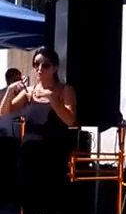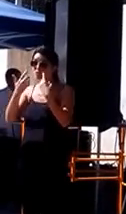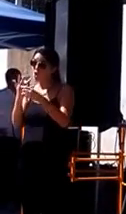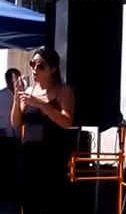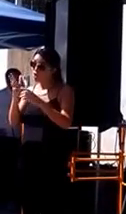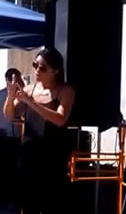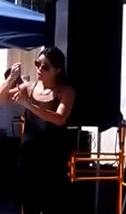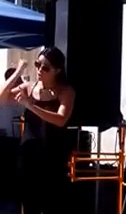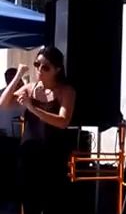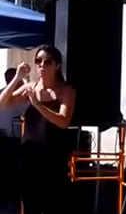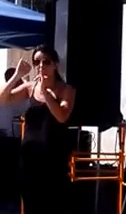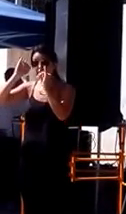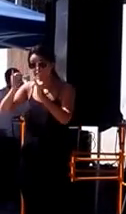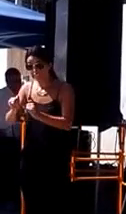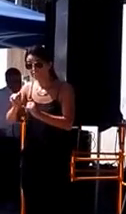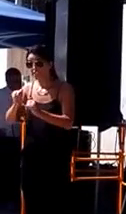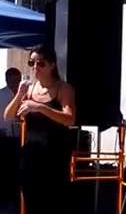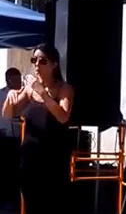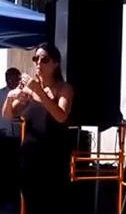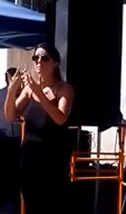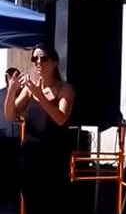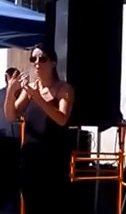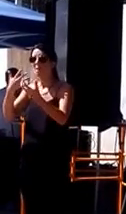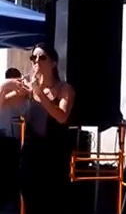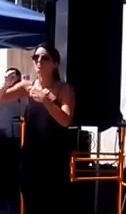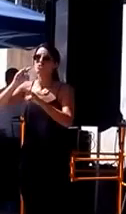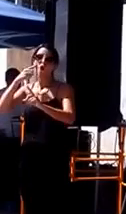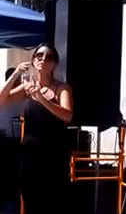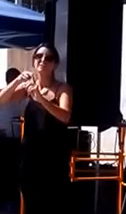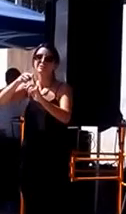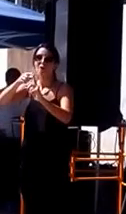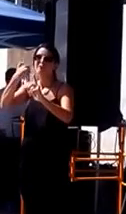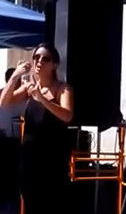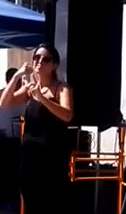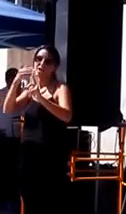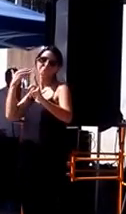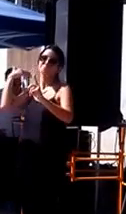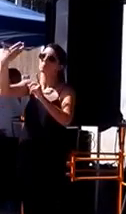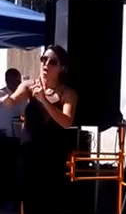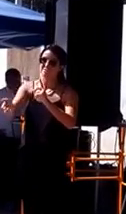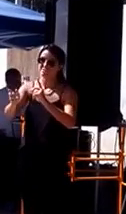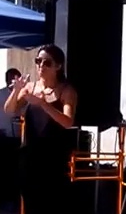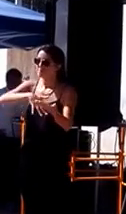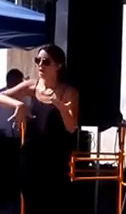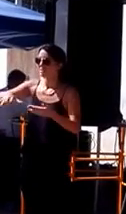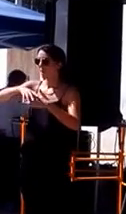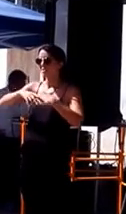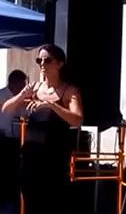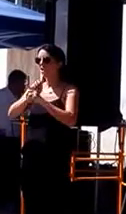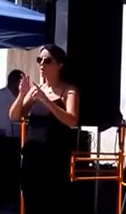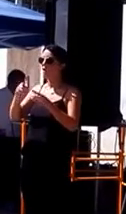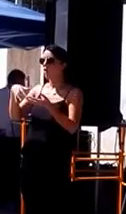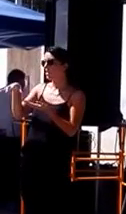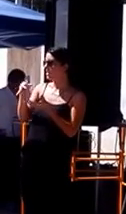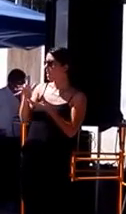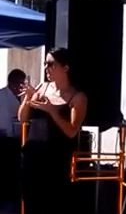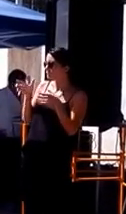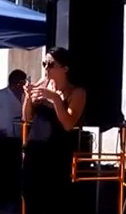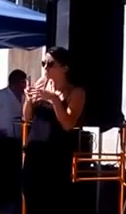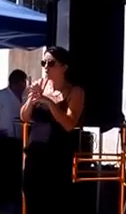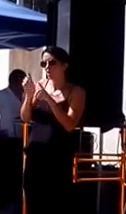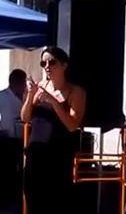lo estamos consolidando, pero vamos por más. No nos estamos quedando aquí. El Parque de la Amistad no es una isla en Montevideo, sino